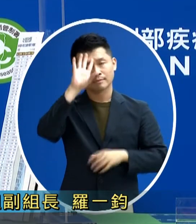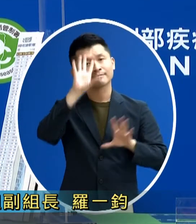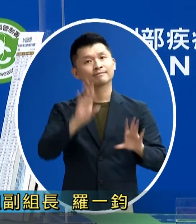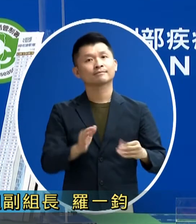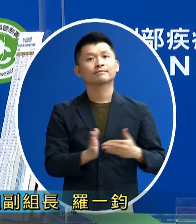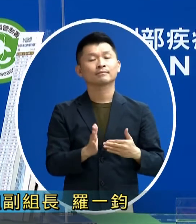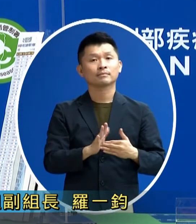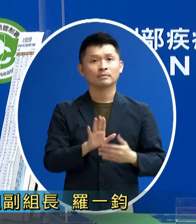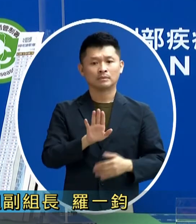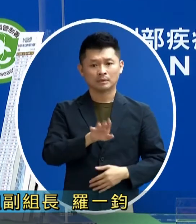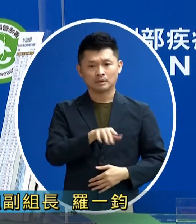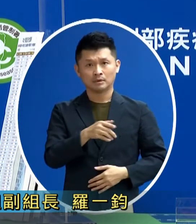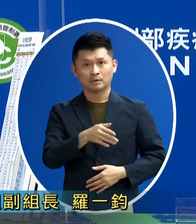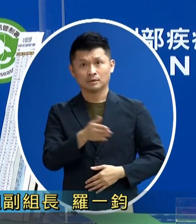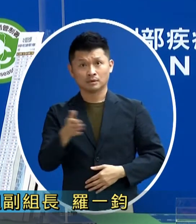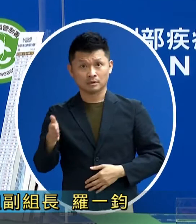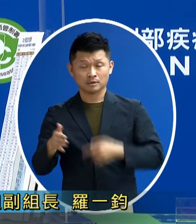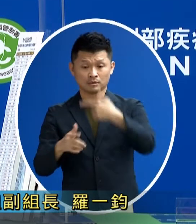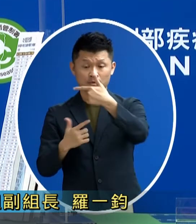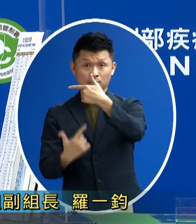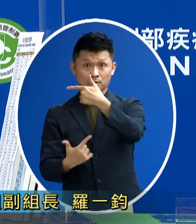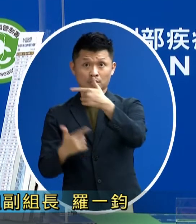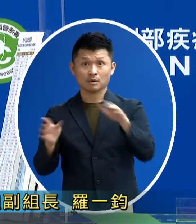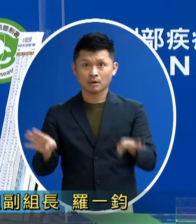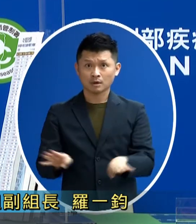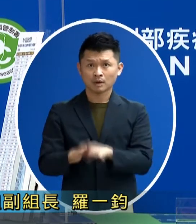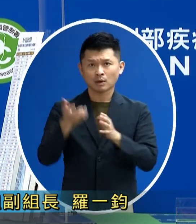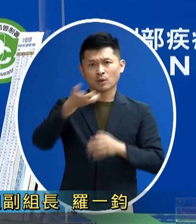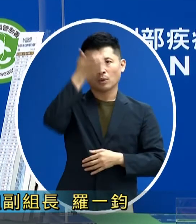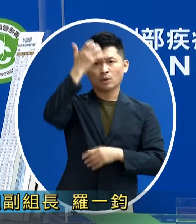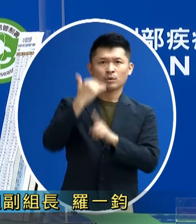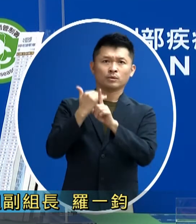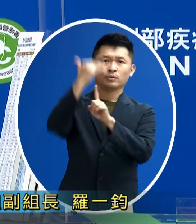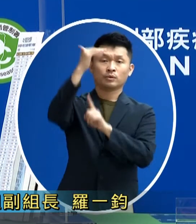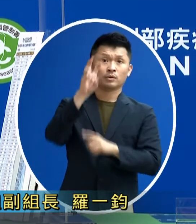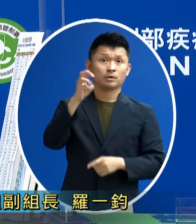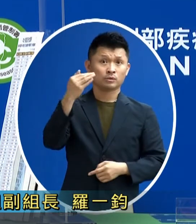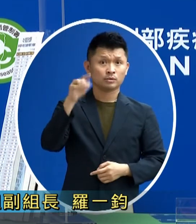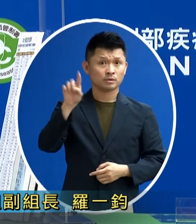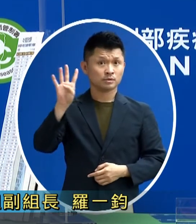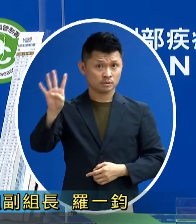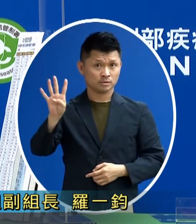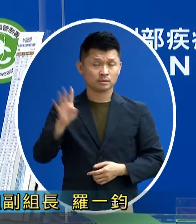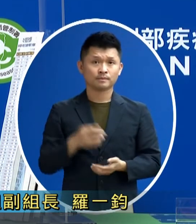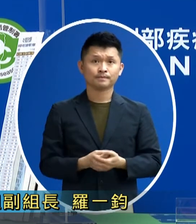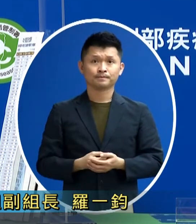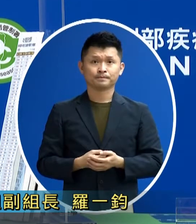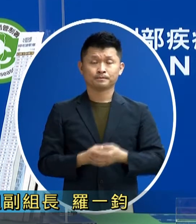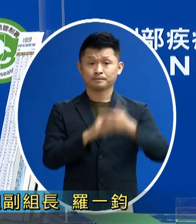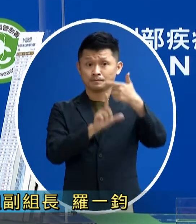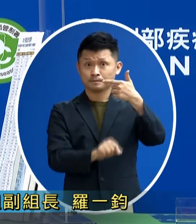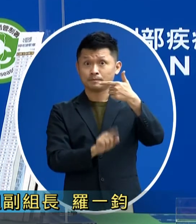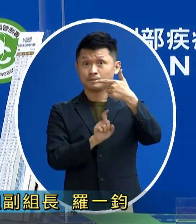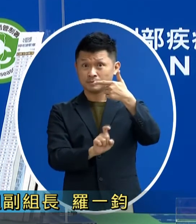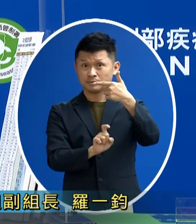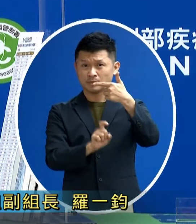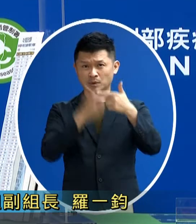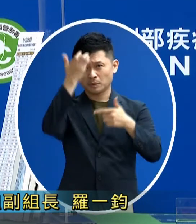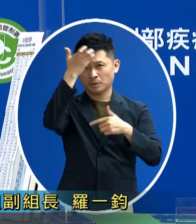在6月6号的时候呢，又开始出现高烧到39.4度。另外，在6月10号，就是持续发烧4天左右的时